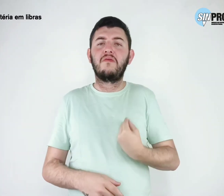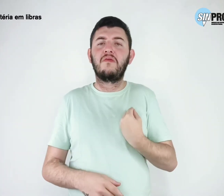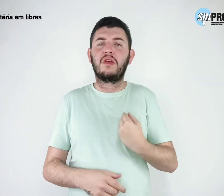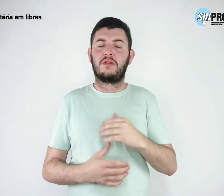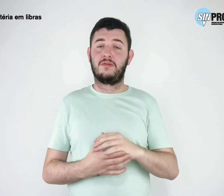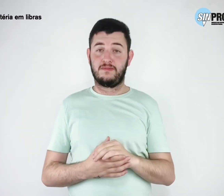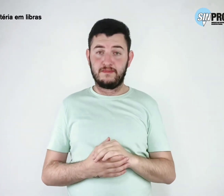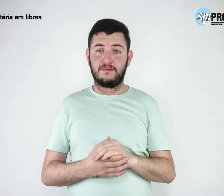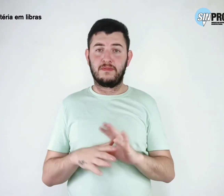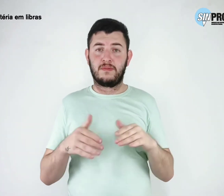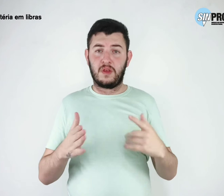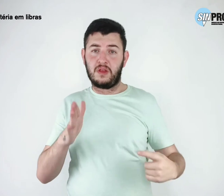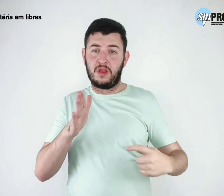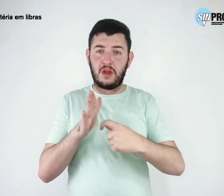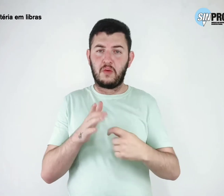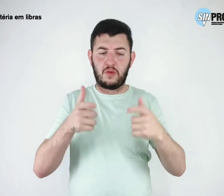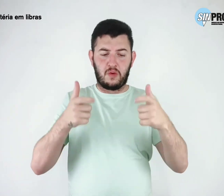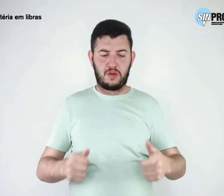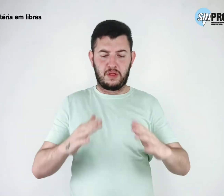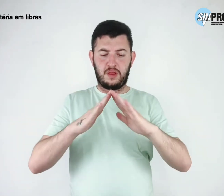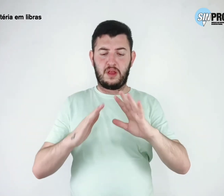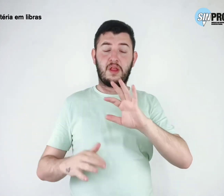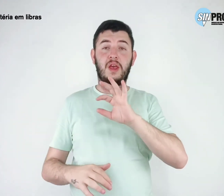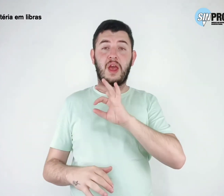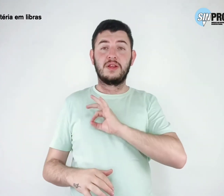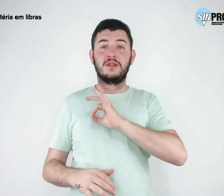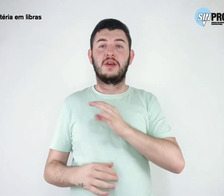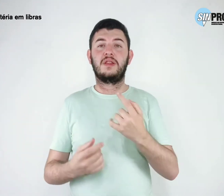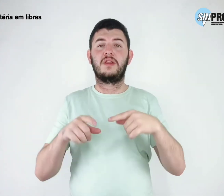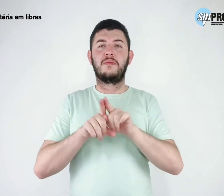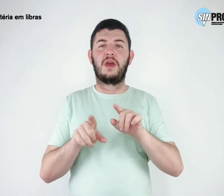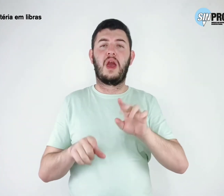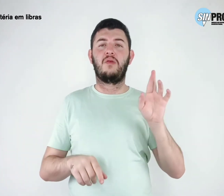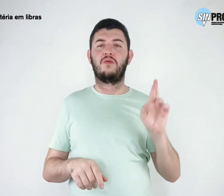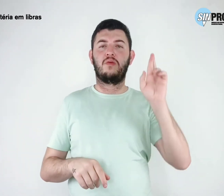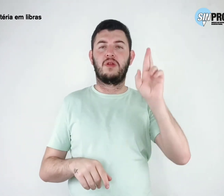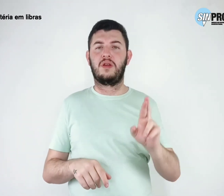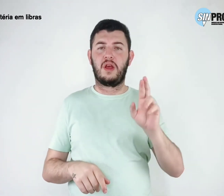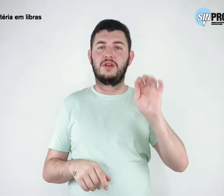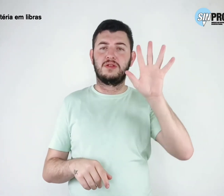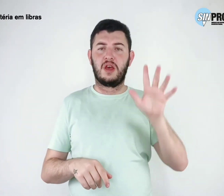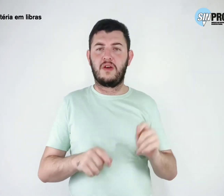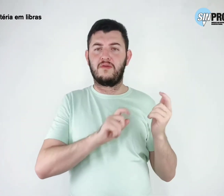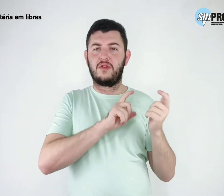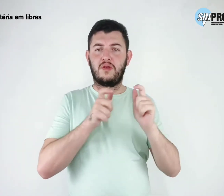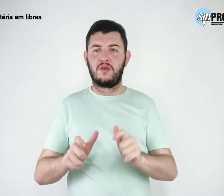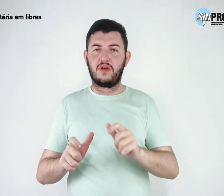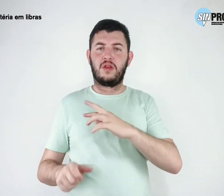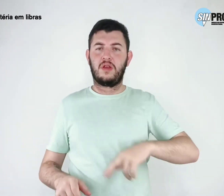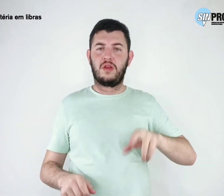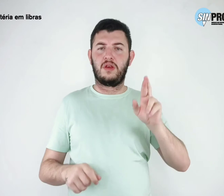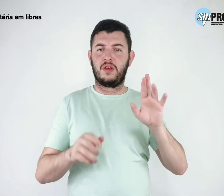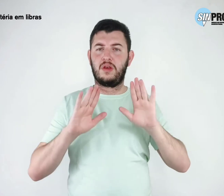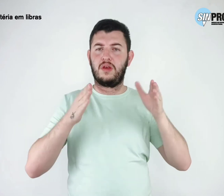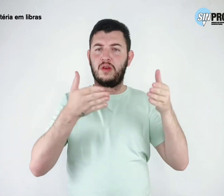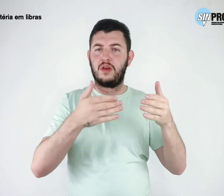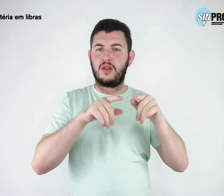delegacias, autoridades afrotradicionais e organizações representativas dos